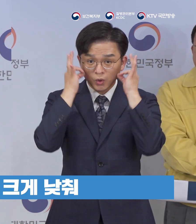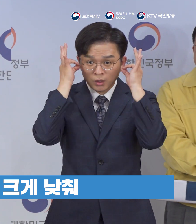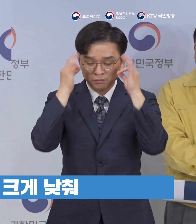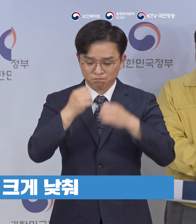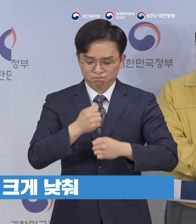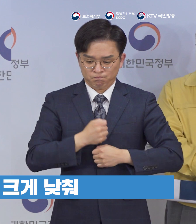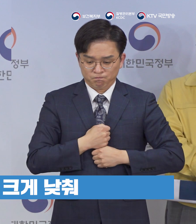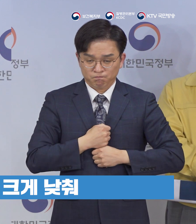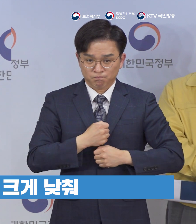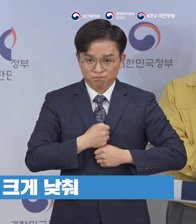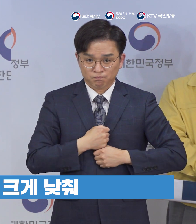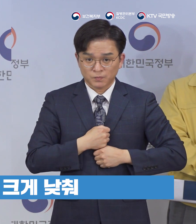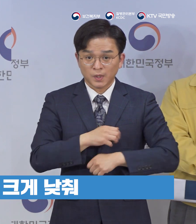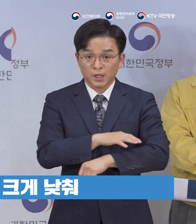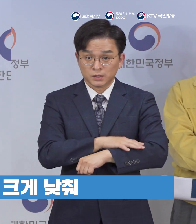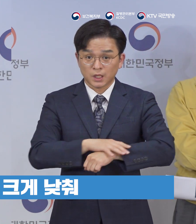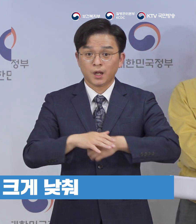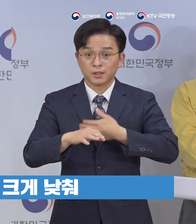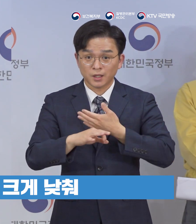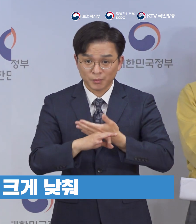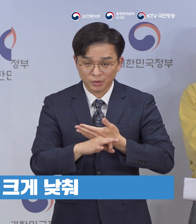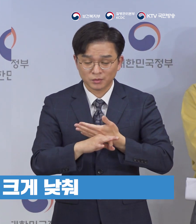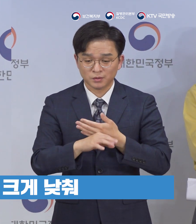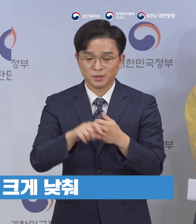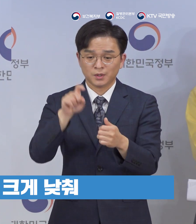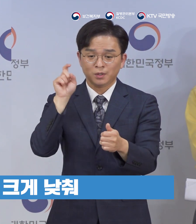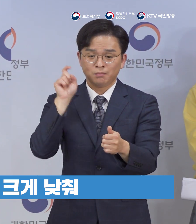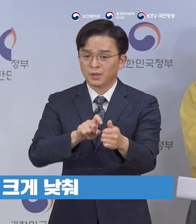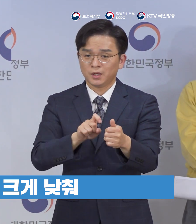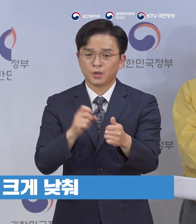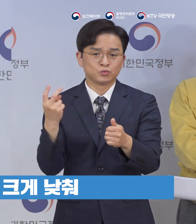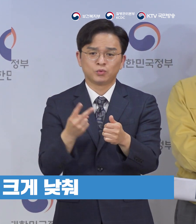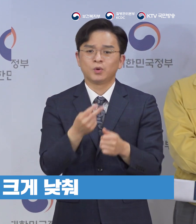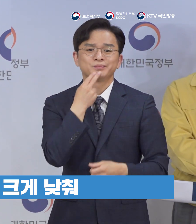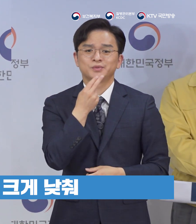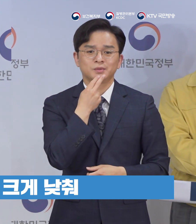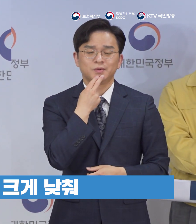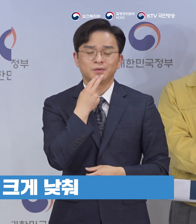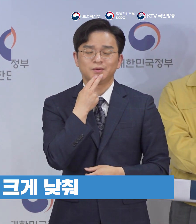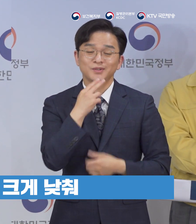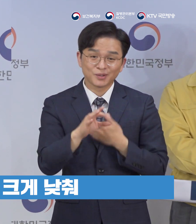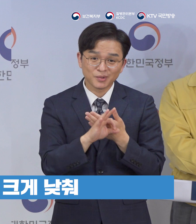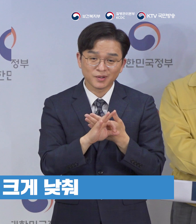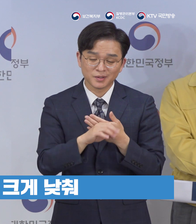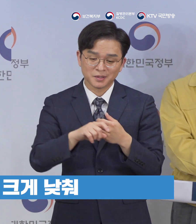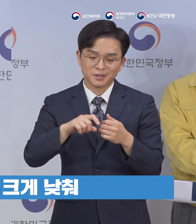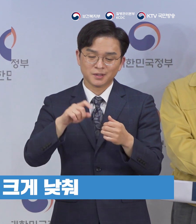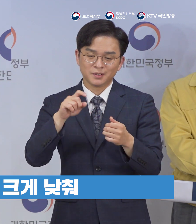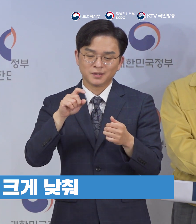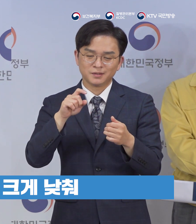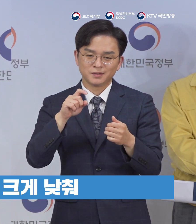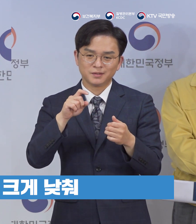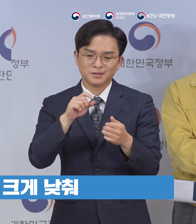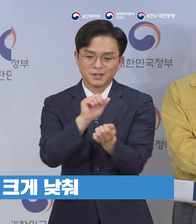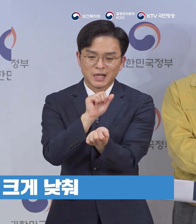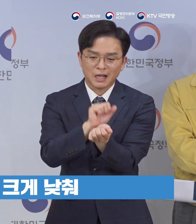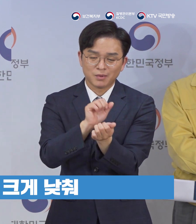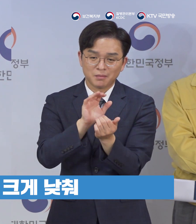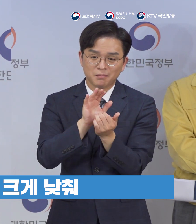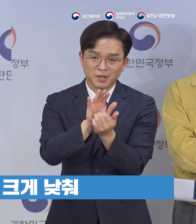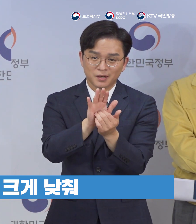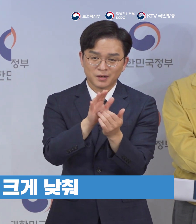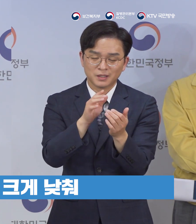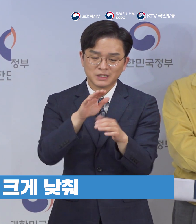가지 감염 위험을 상당한 정도로 낮출 수 있다라고 저희들이 판단을 합니다. 다만 이러한 어떤 방역 수칙을